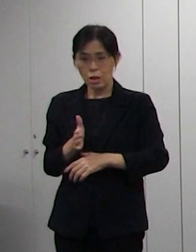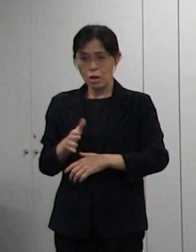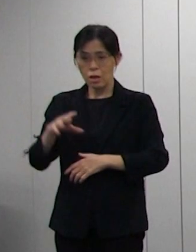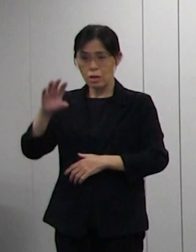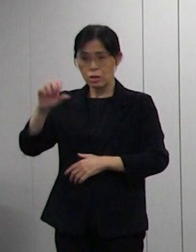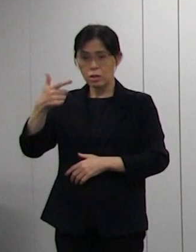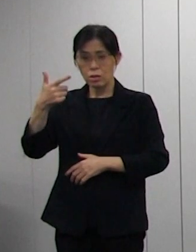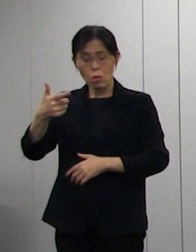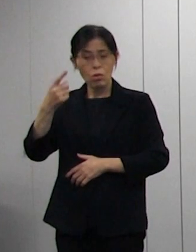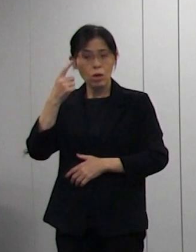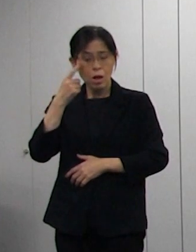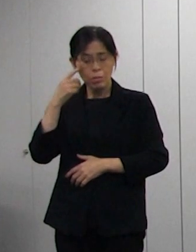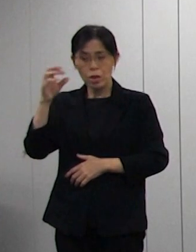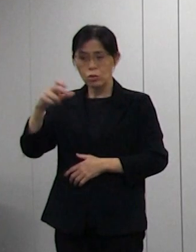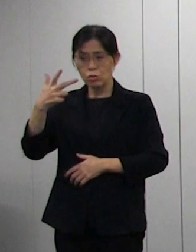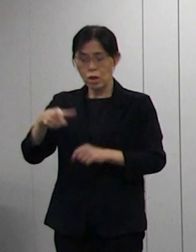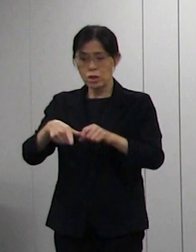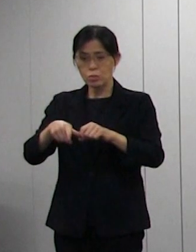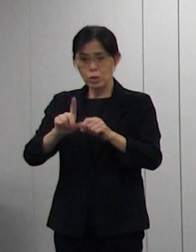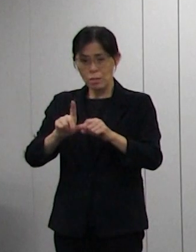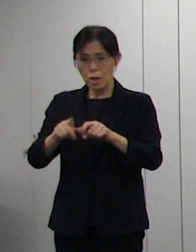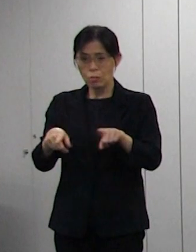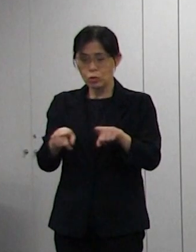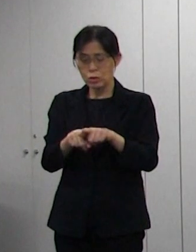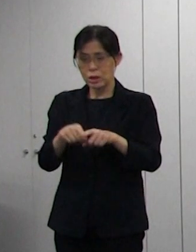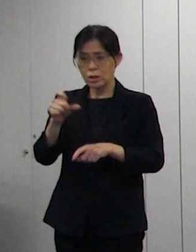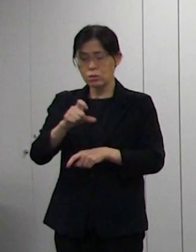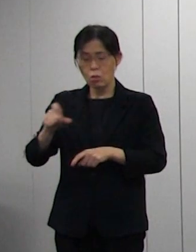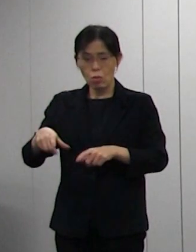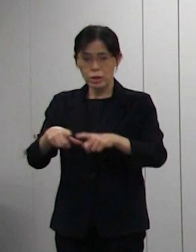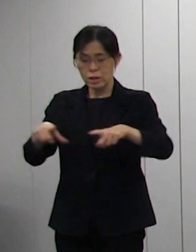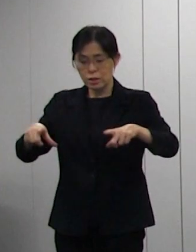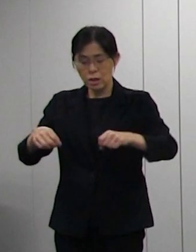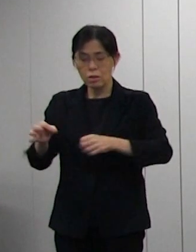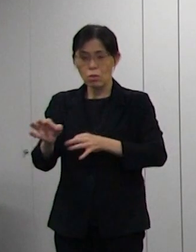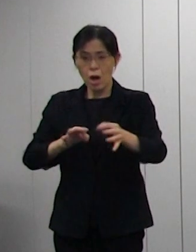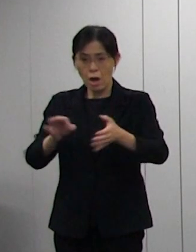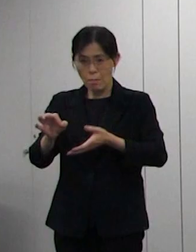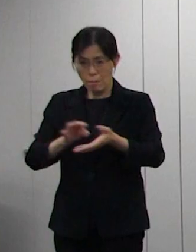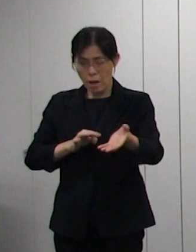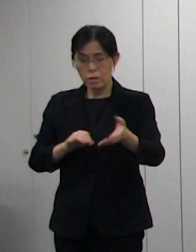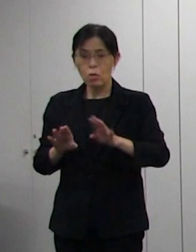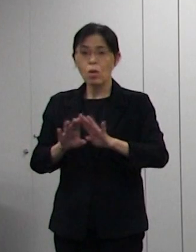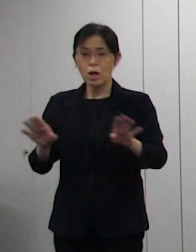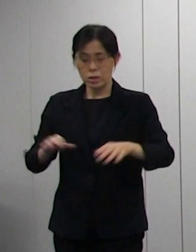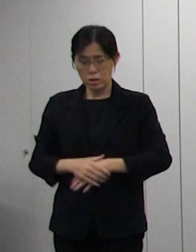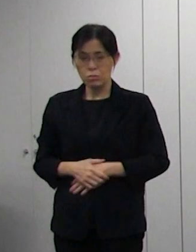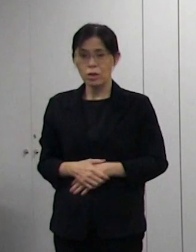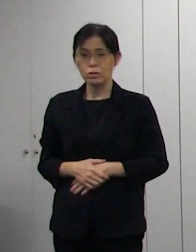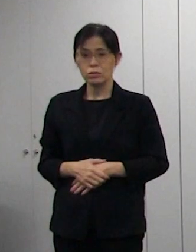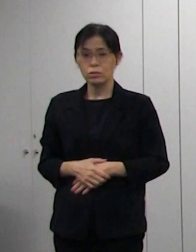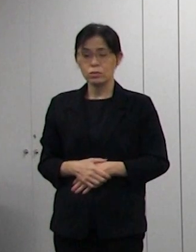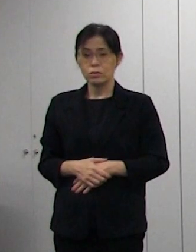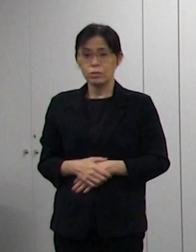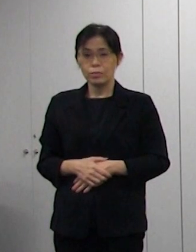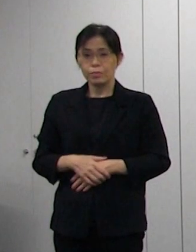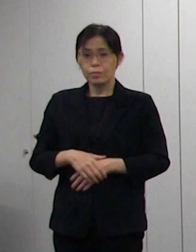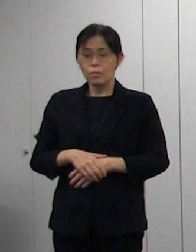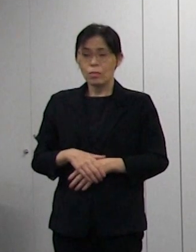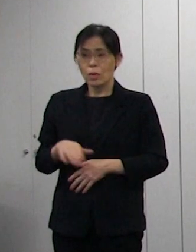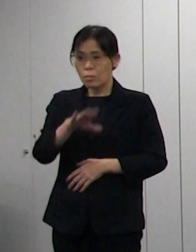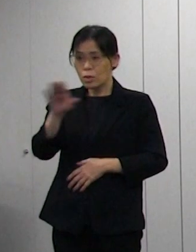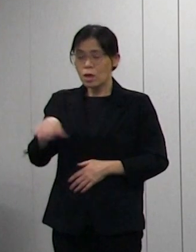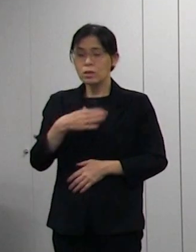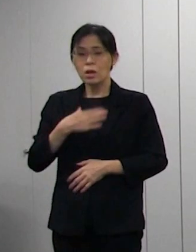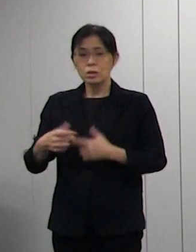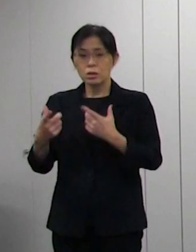第6弾日向市プレミアム付き商品券の販売を開始いたします。ご承知の通